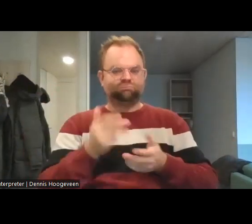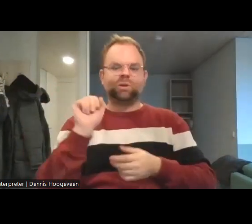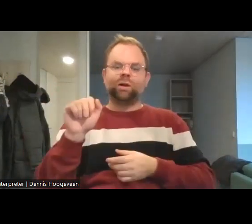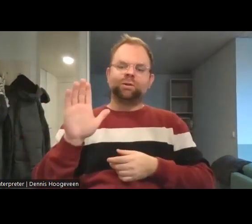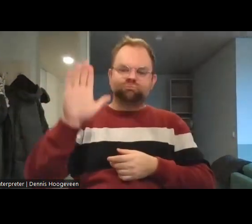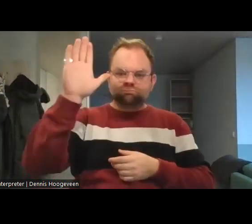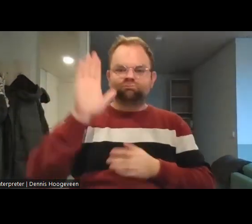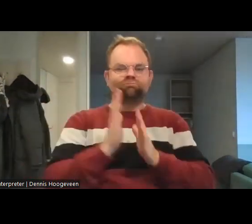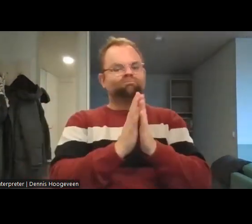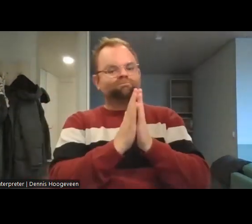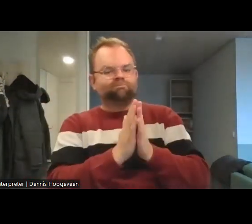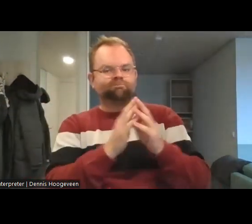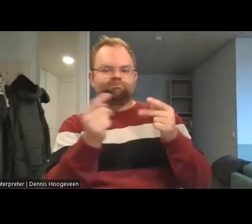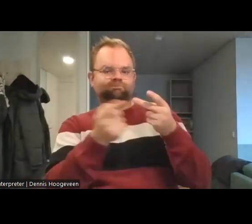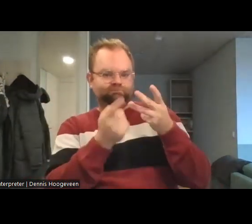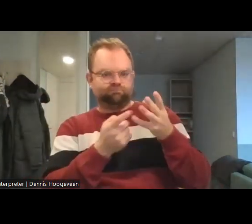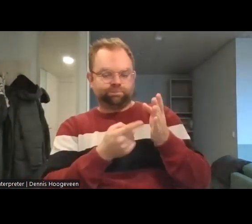avez déjà contribué en ligne